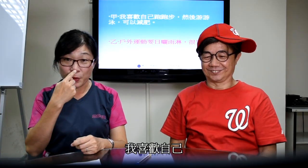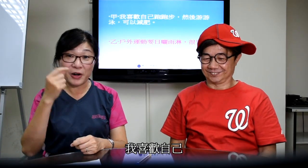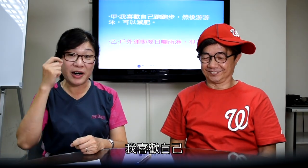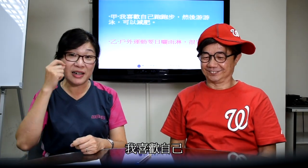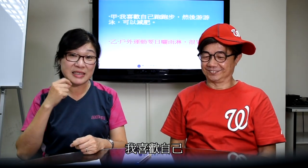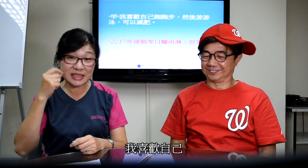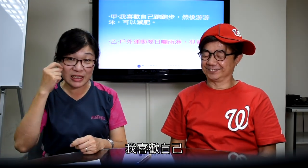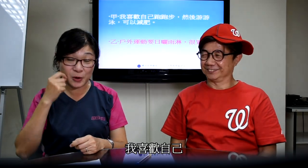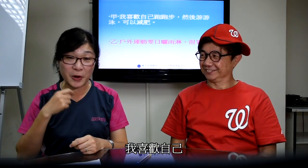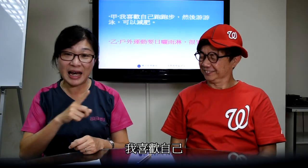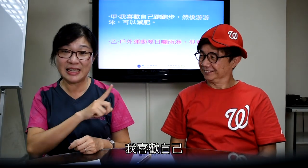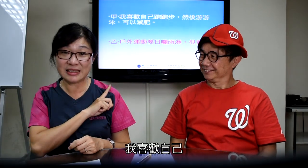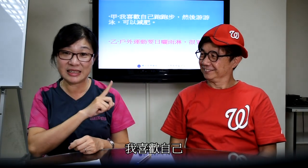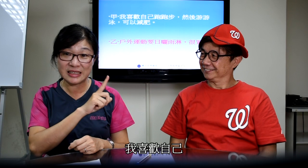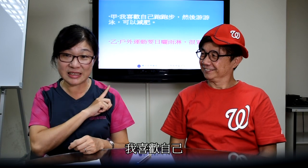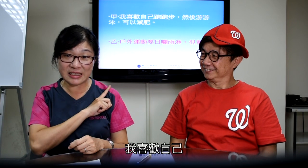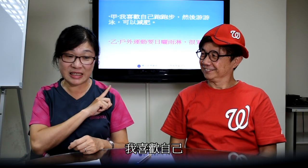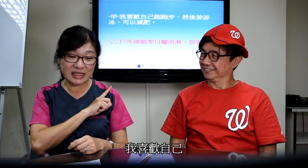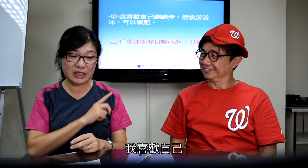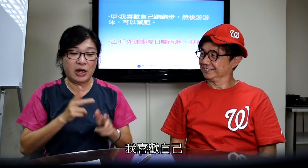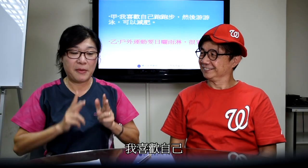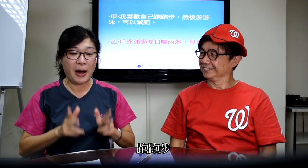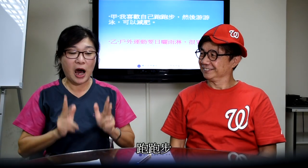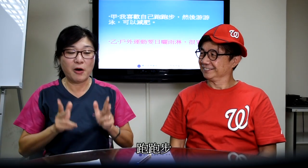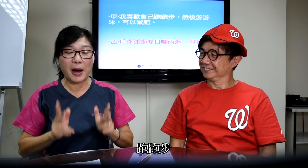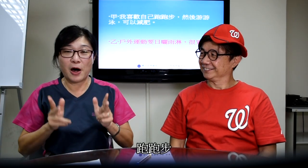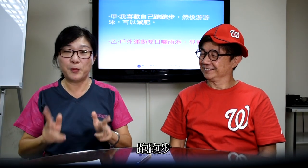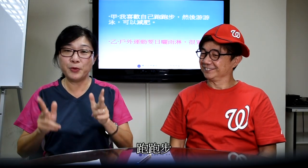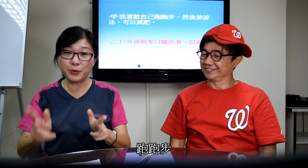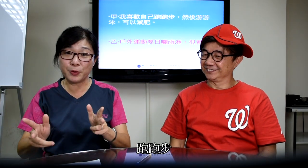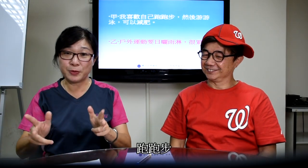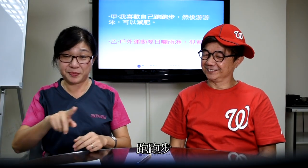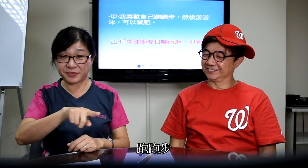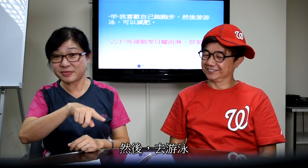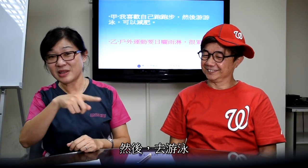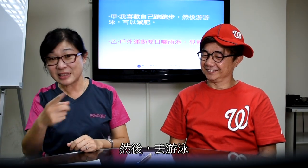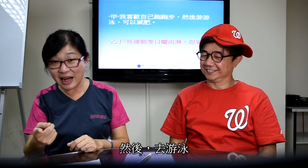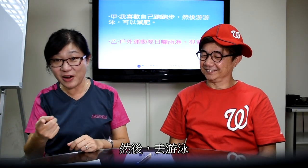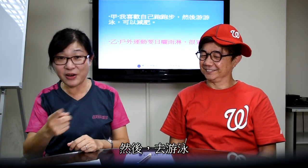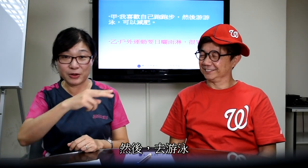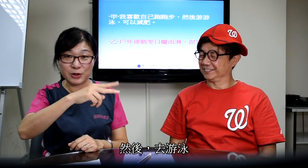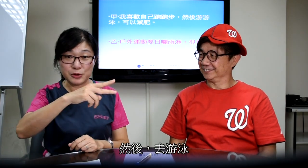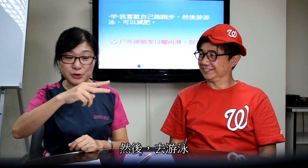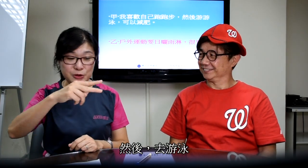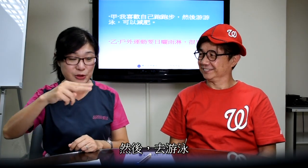我喜欢自己跑跑步，然后去